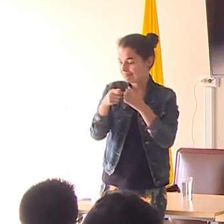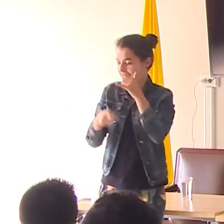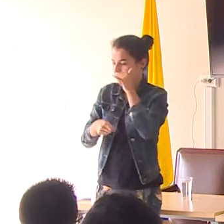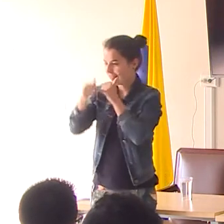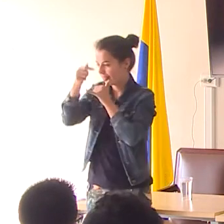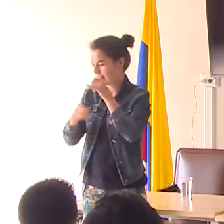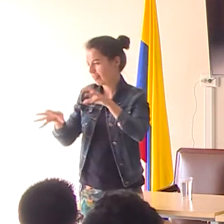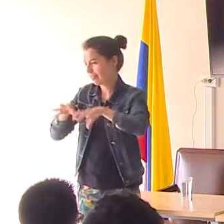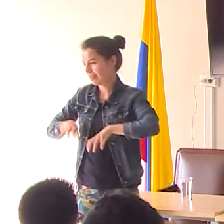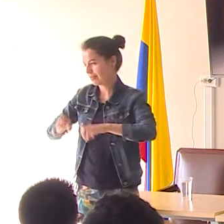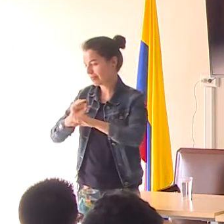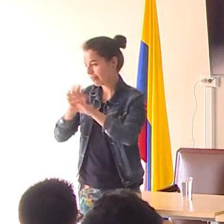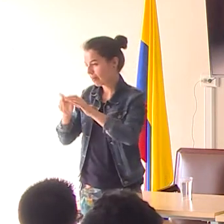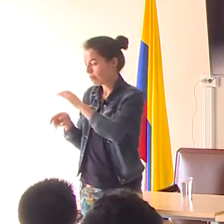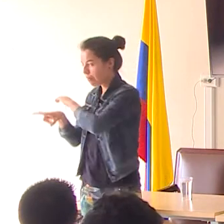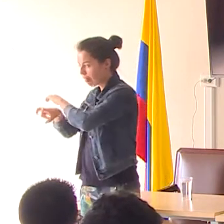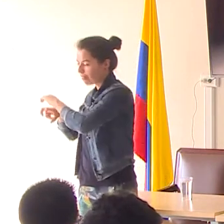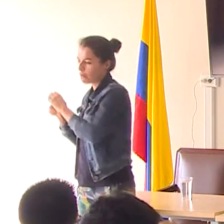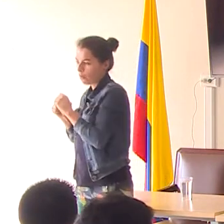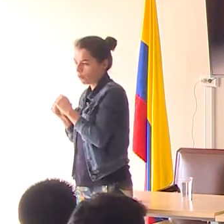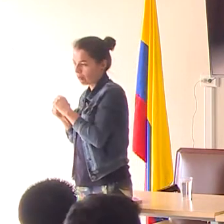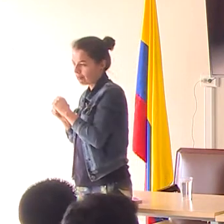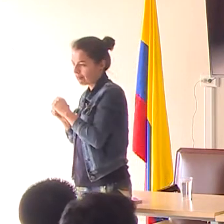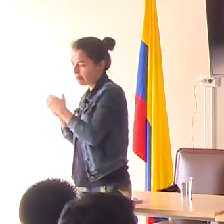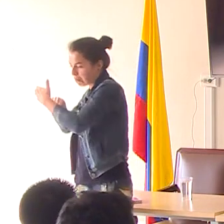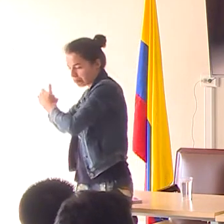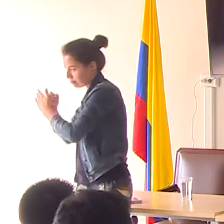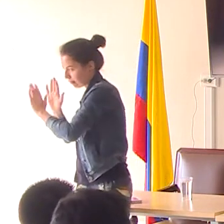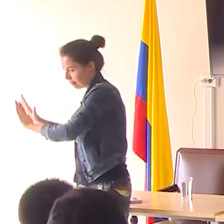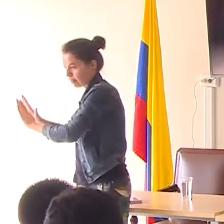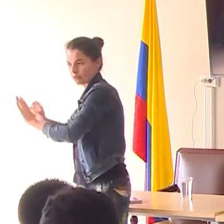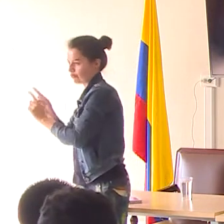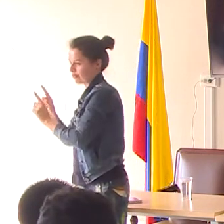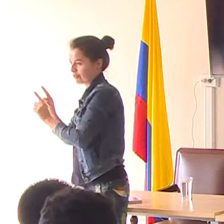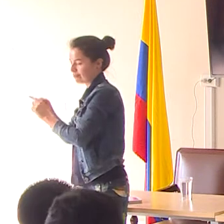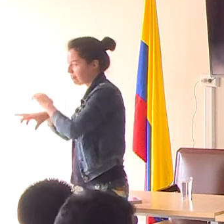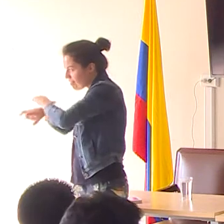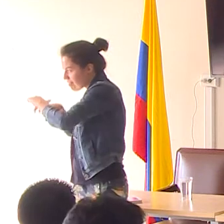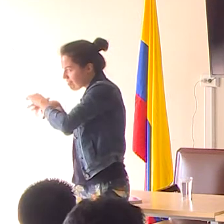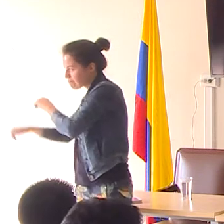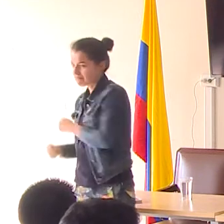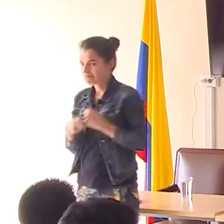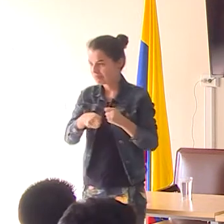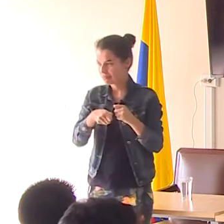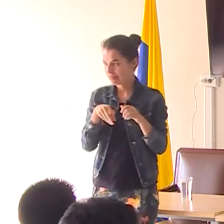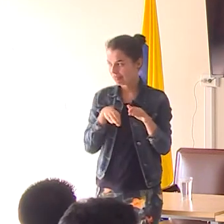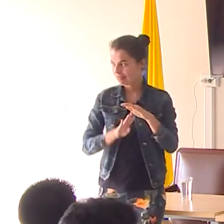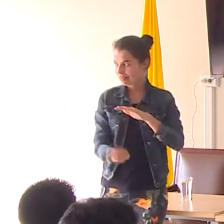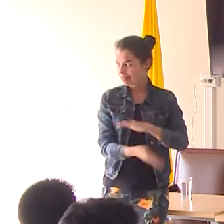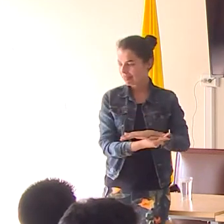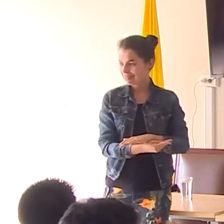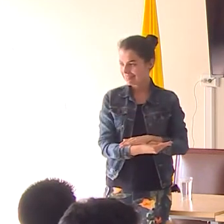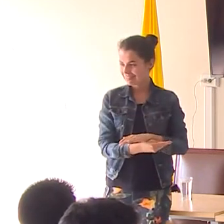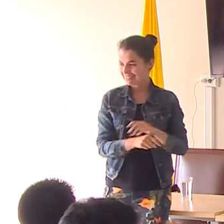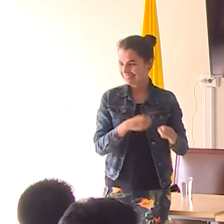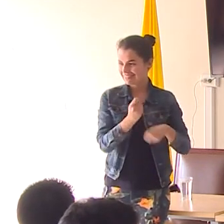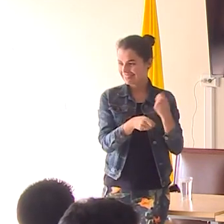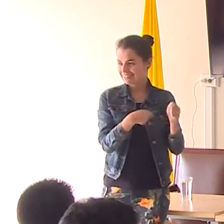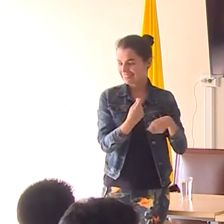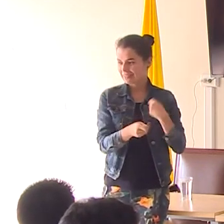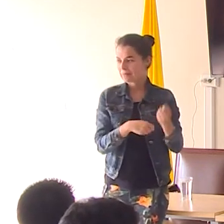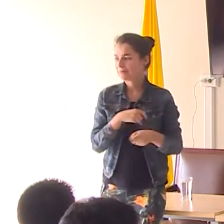se queda en el territorio lo otro a lo que está asociado al extractivismo urbano es a la